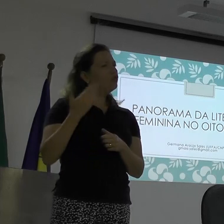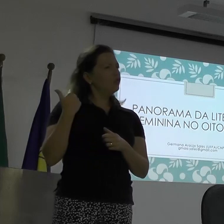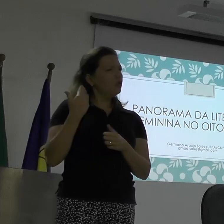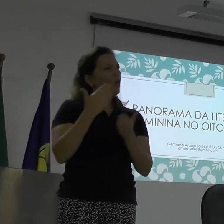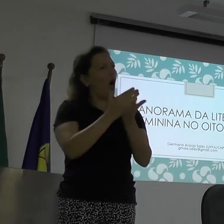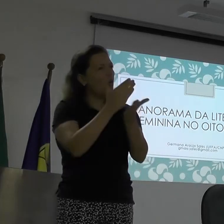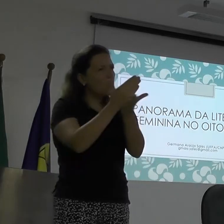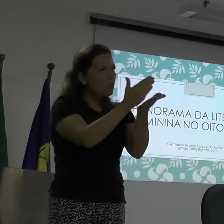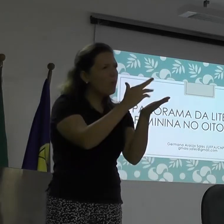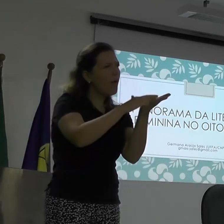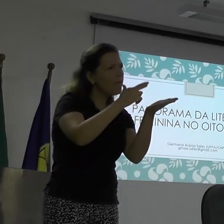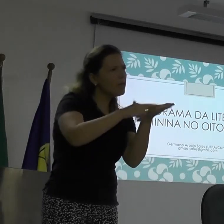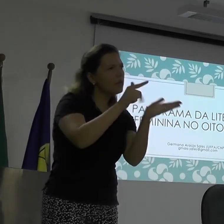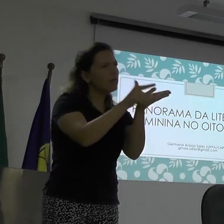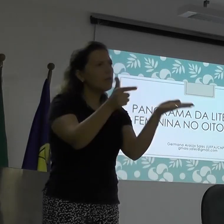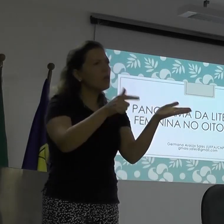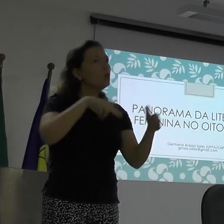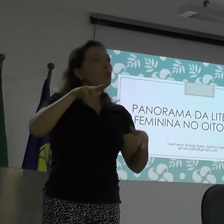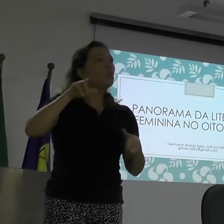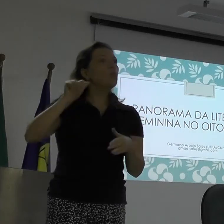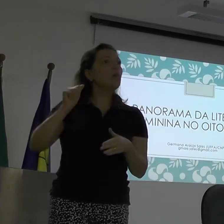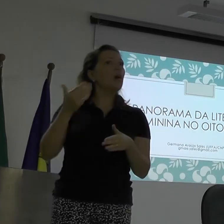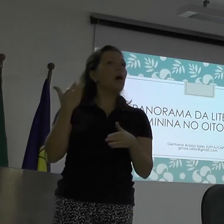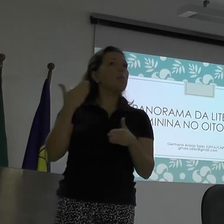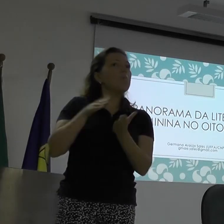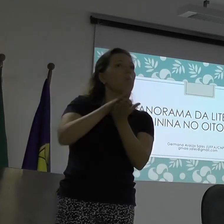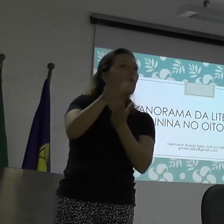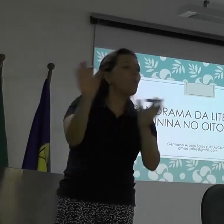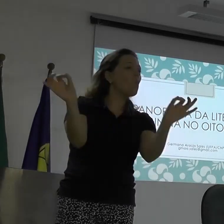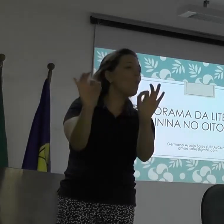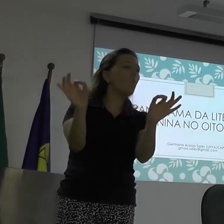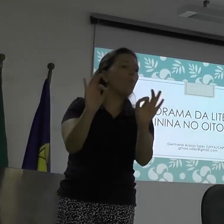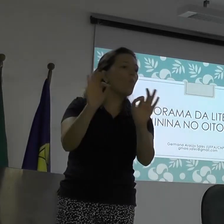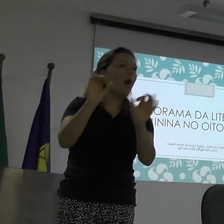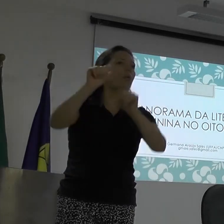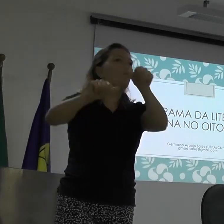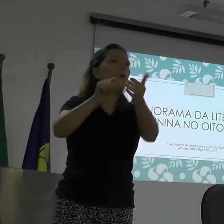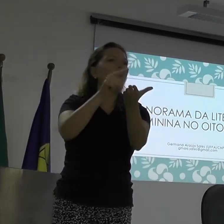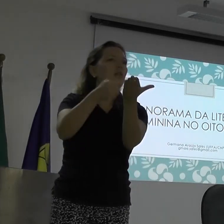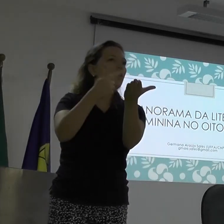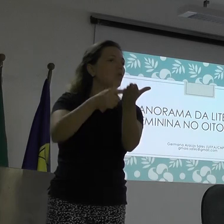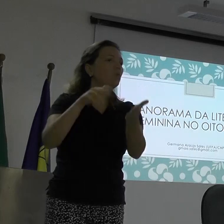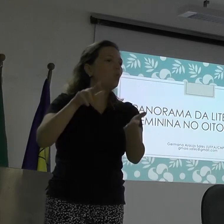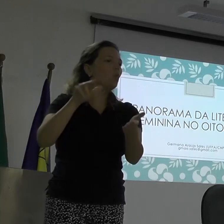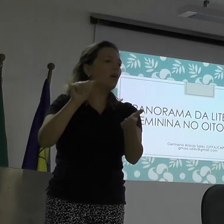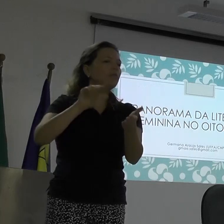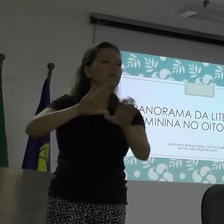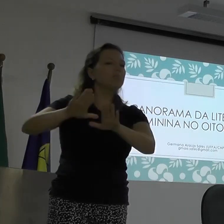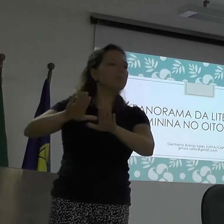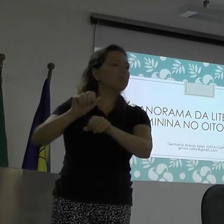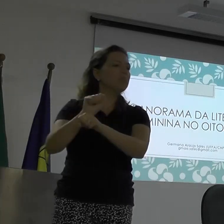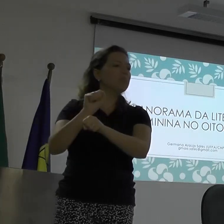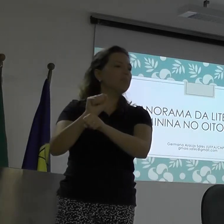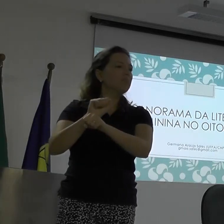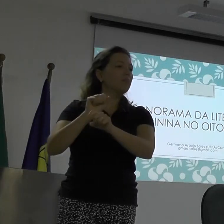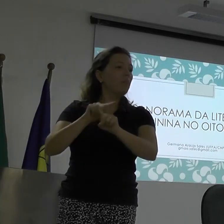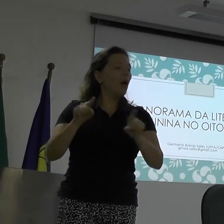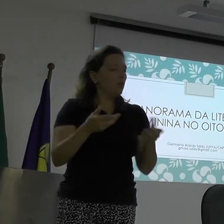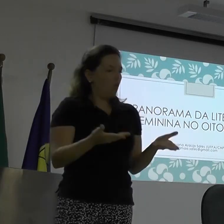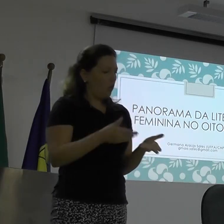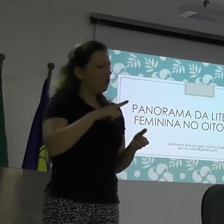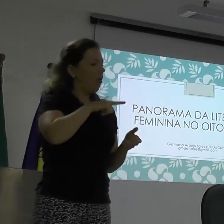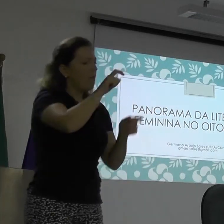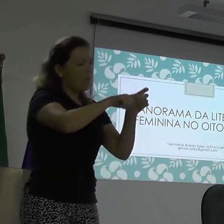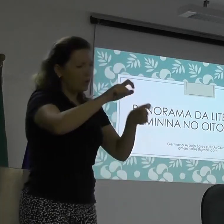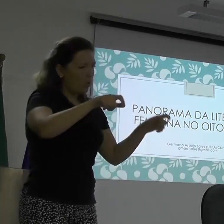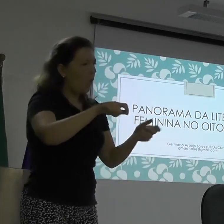publicadas, que nunca chegaram a edições em livros. Como existem pessoas hoje que escrevem, não mais